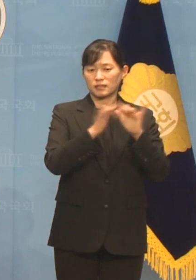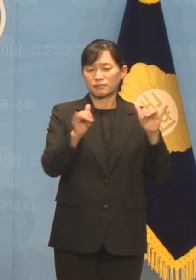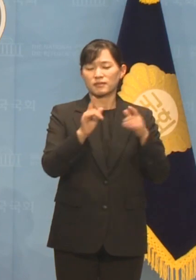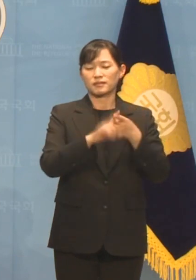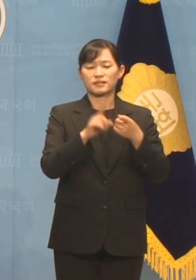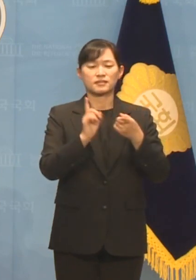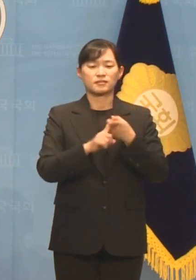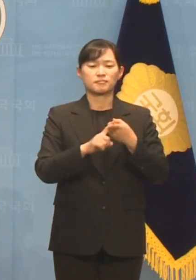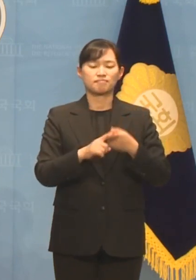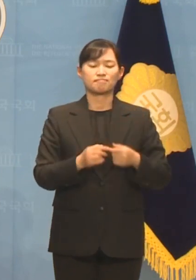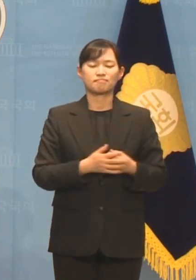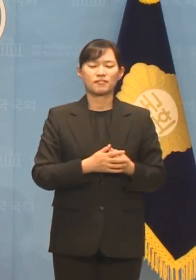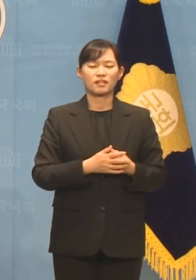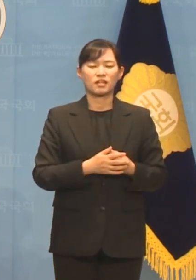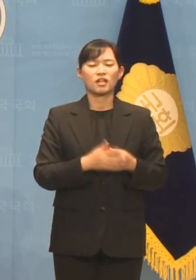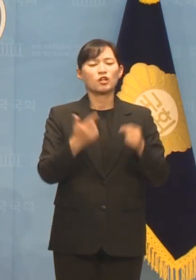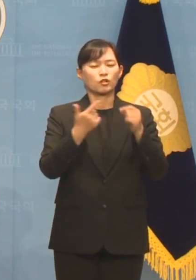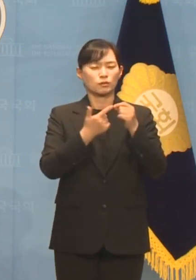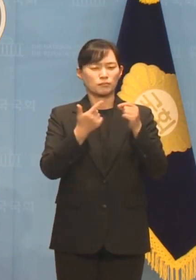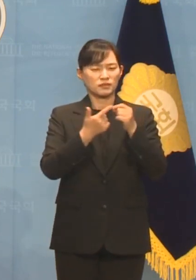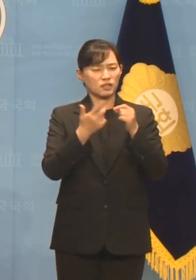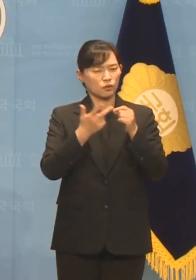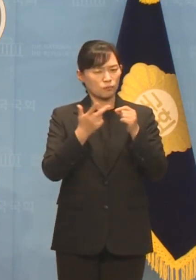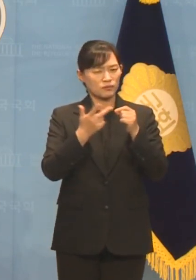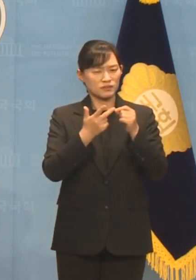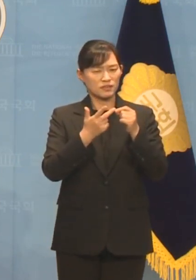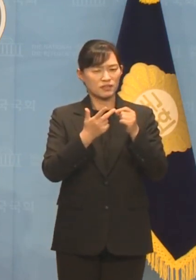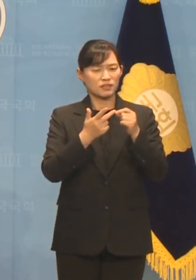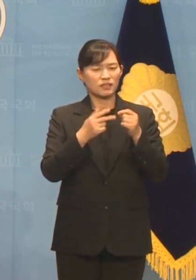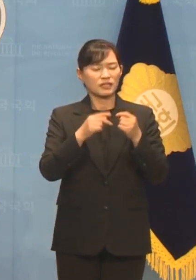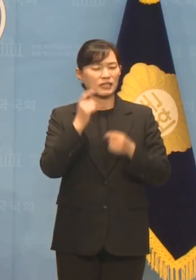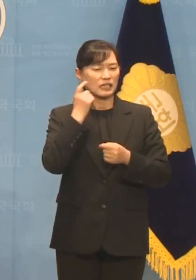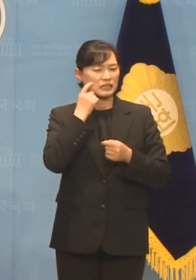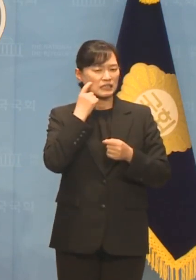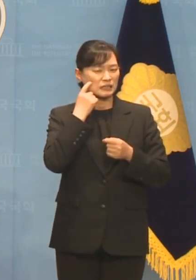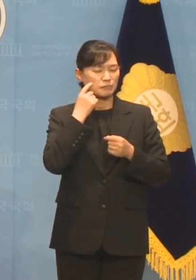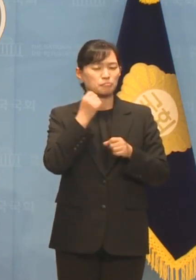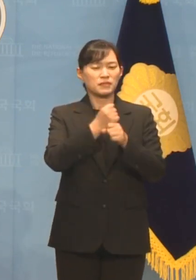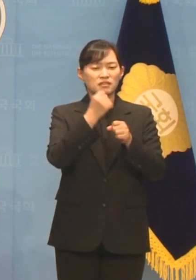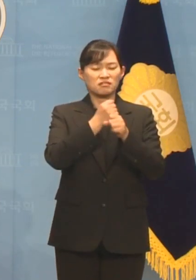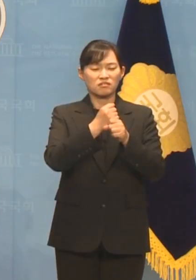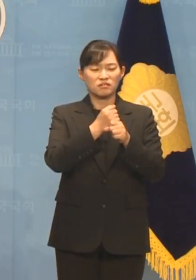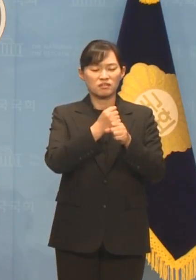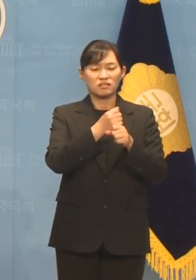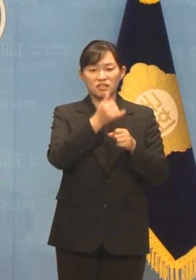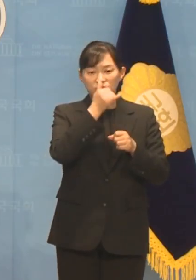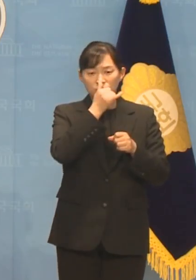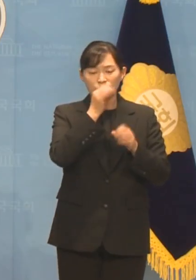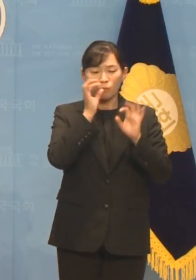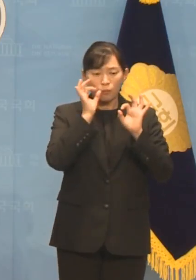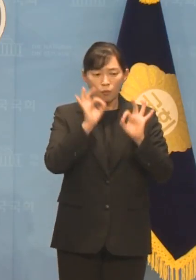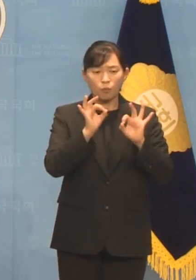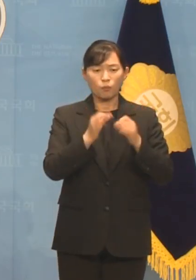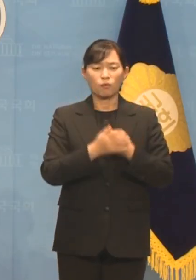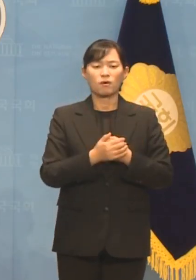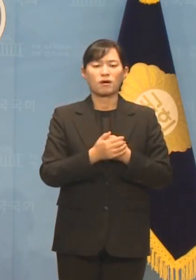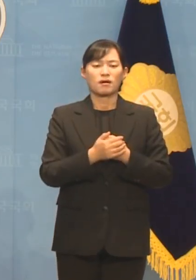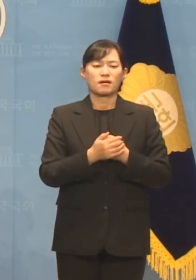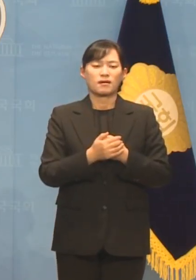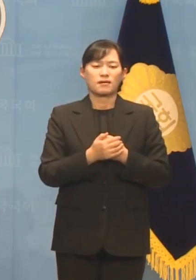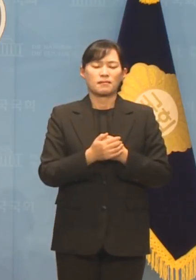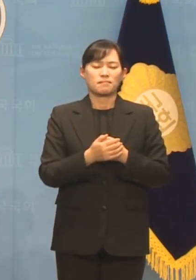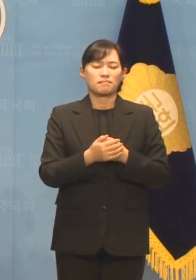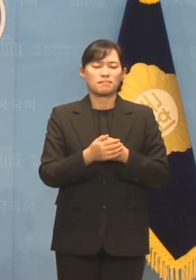관련하여 해당 채널의 6번째 및 7번째 유사 계정이 생성된 사실을 확인하고 유튜브 약관 위반으로 신고